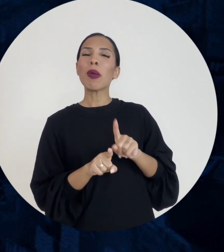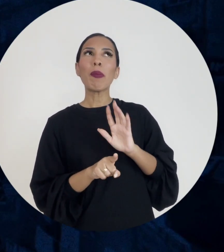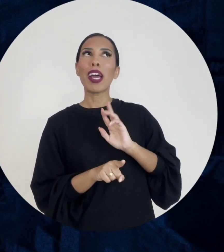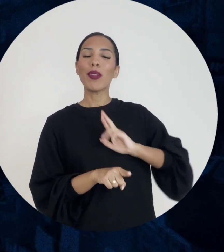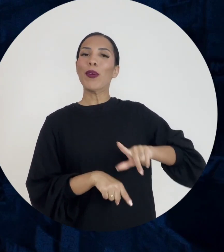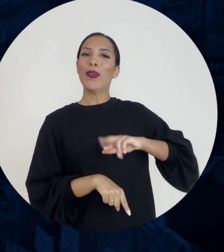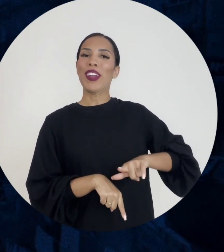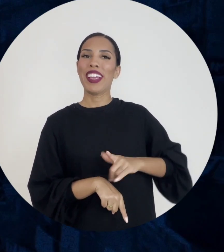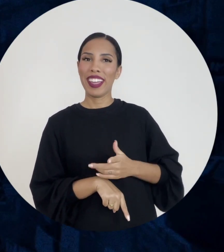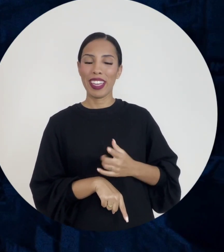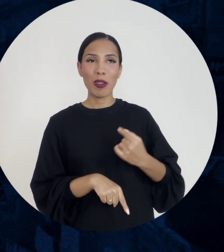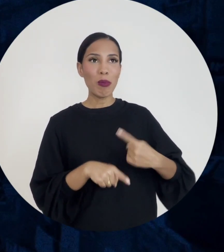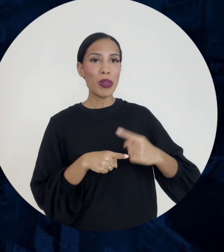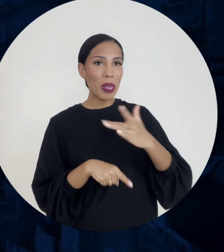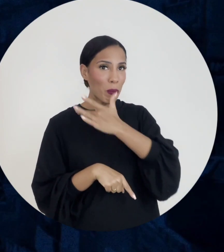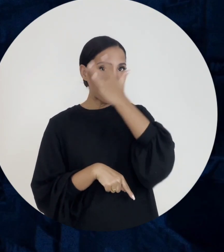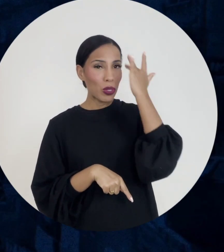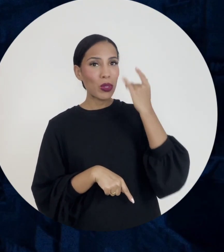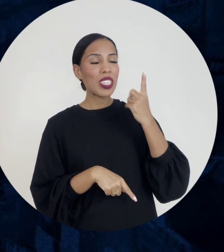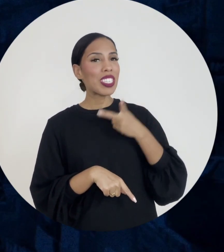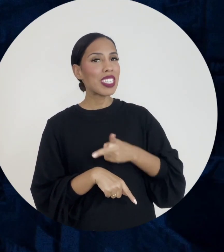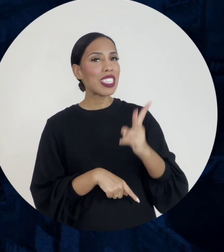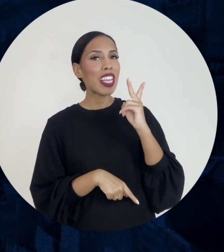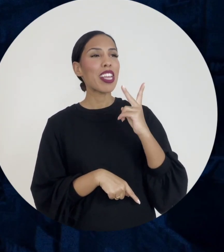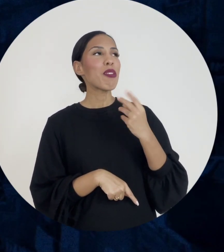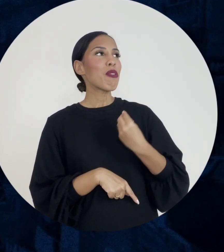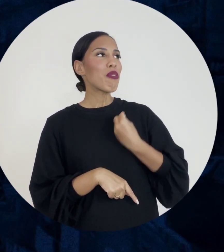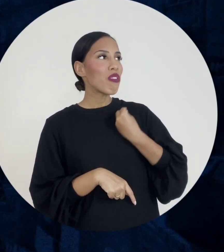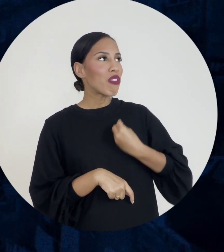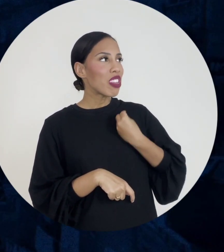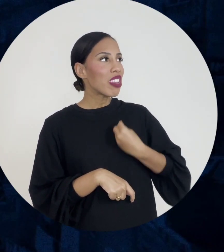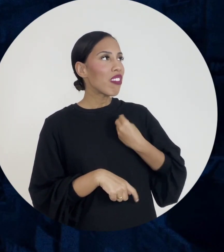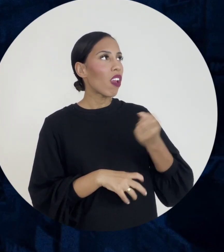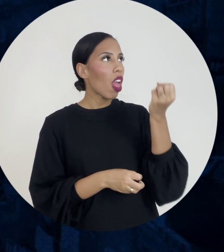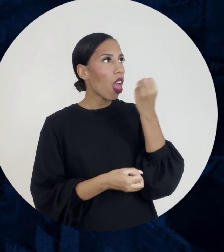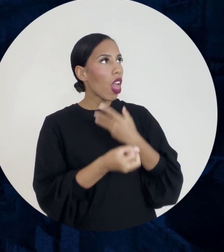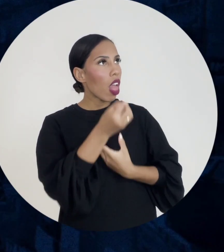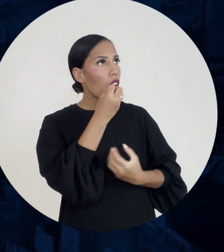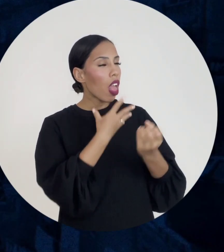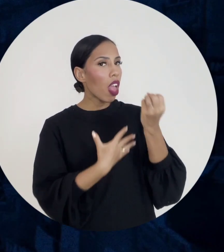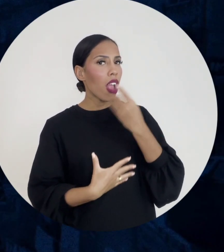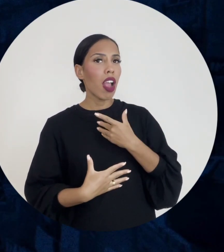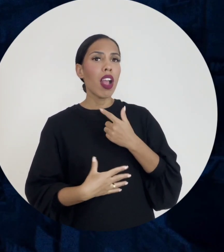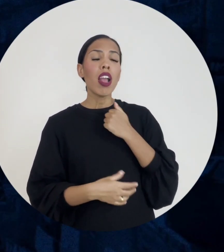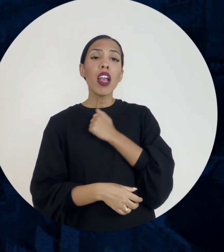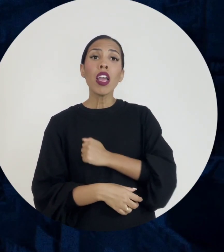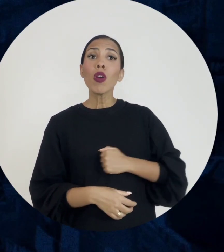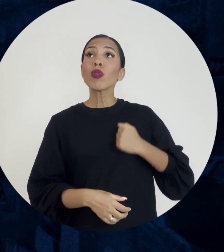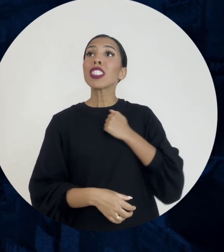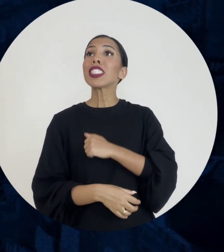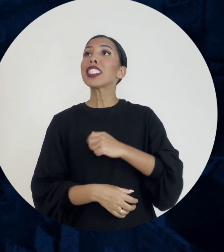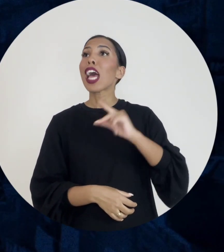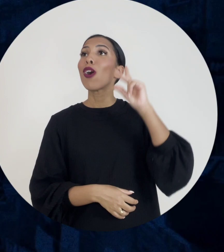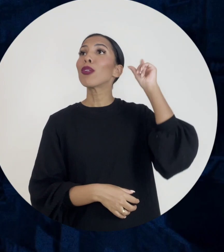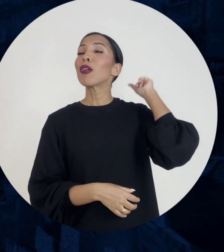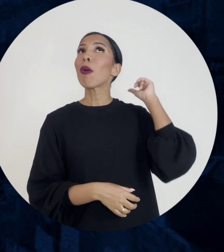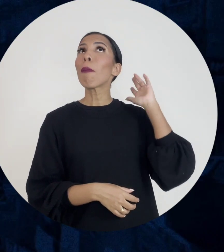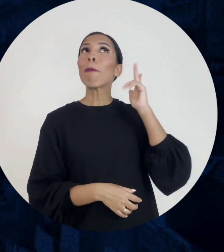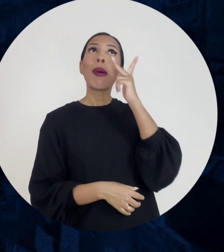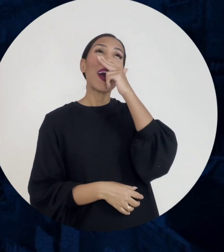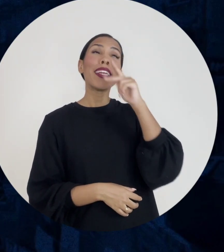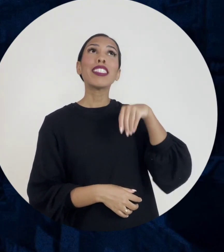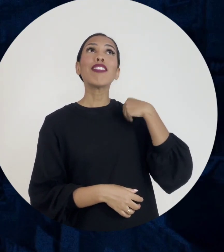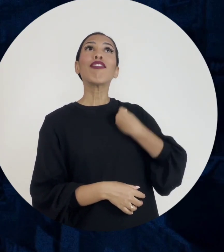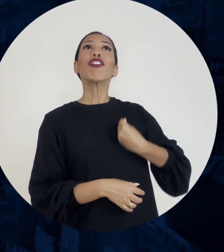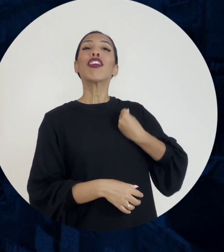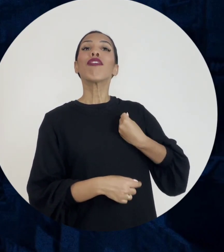meu Deus, eu tenho saudade de mutirão como se eu tivesse vivido aquilo. E aí, quando eu comecei a participar da Capela Nossa Senhora Aparecida,